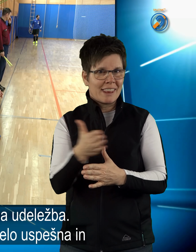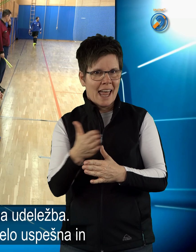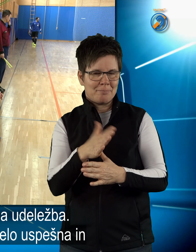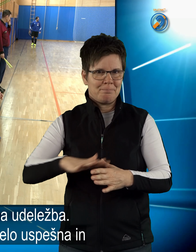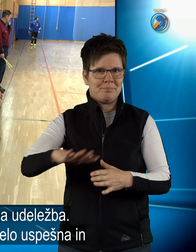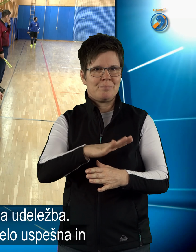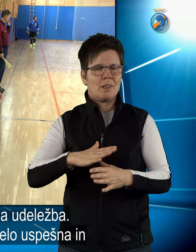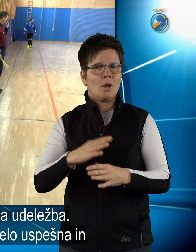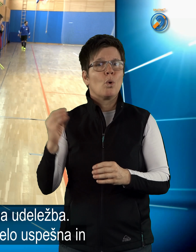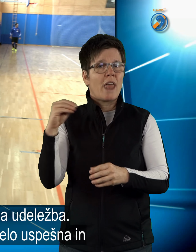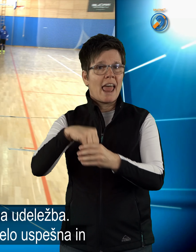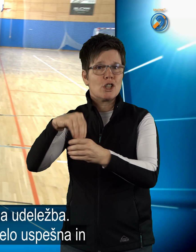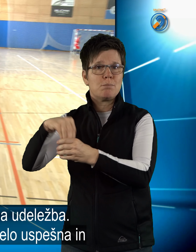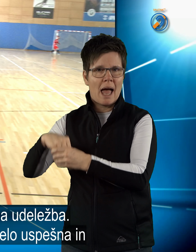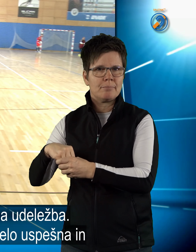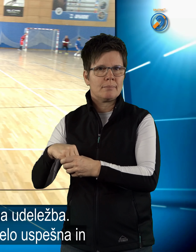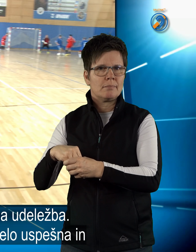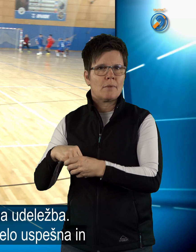udeležba.